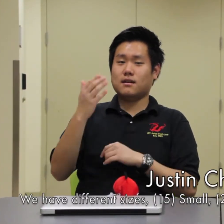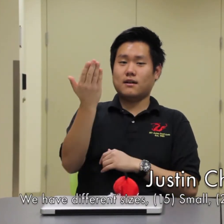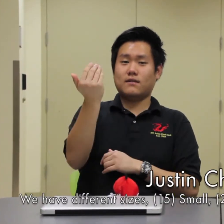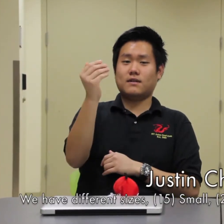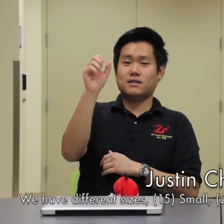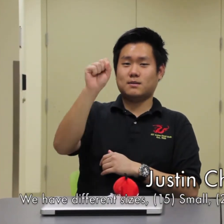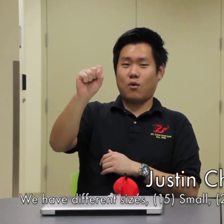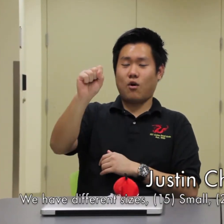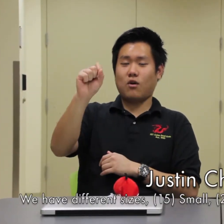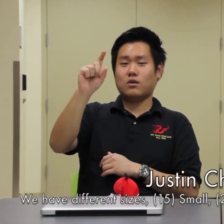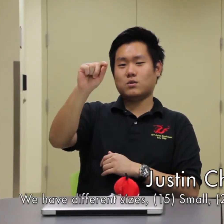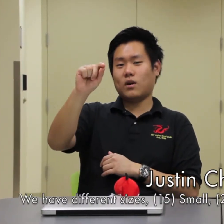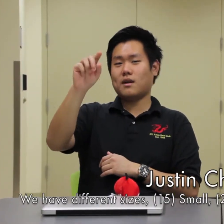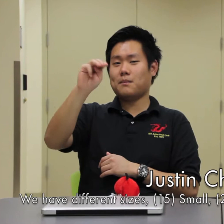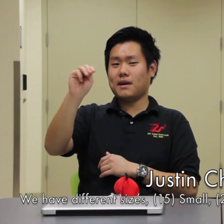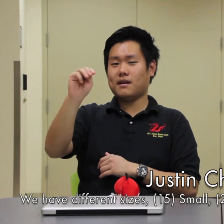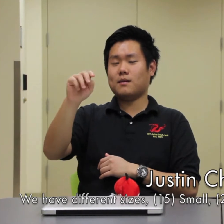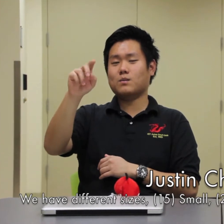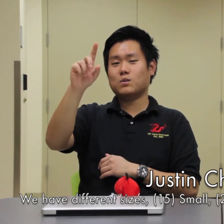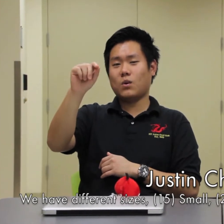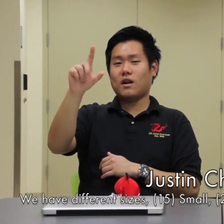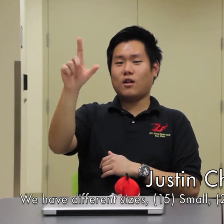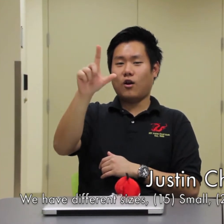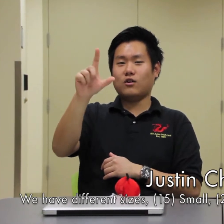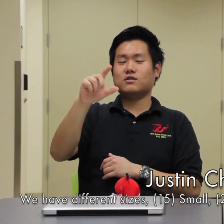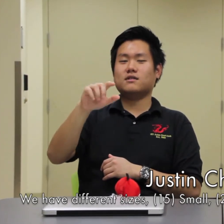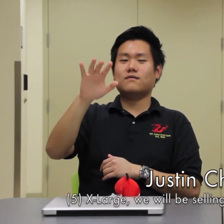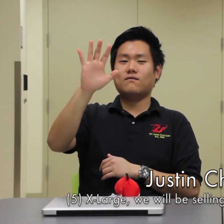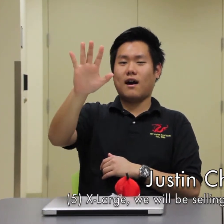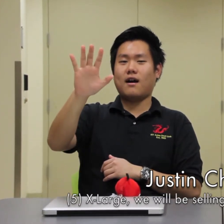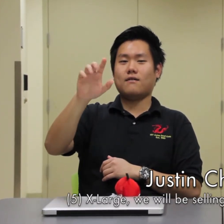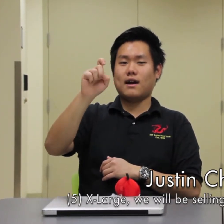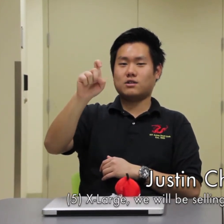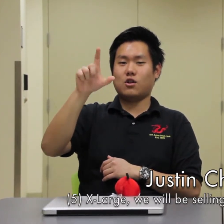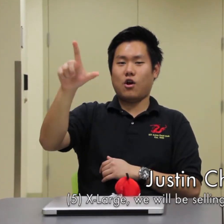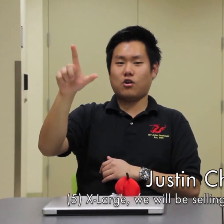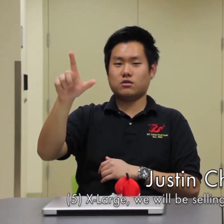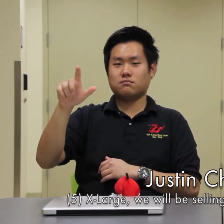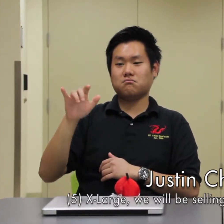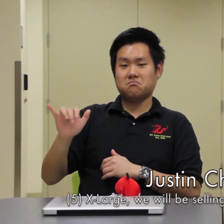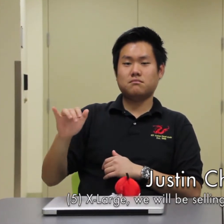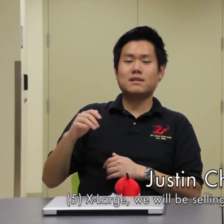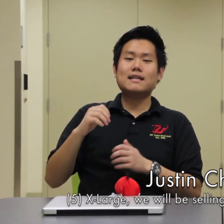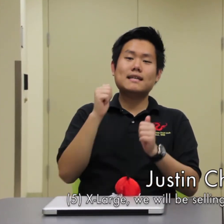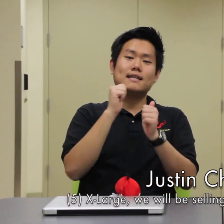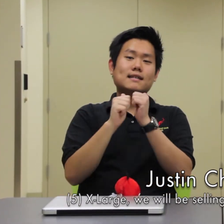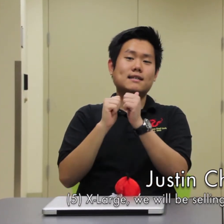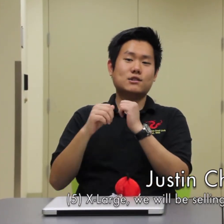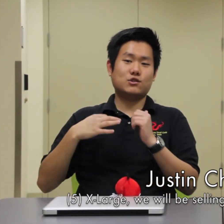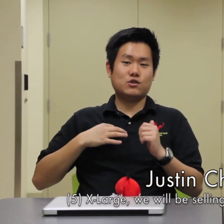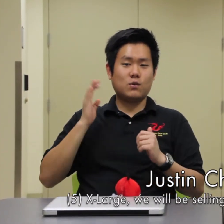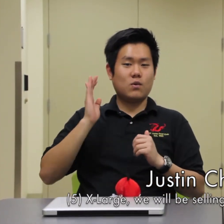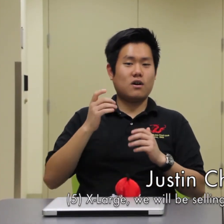하늘이 고충 방에 많이 괜찮아 아까운 원더풀 라임 너의 펀치라 키보다 눈에 띄는 건 반짝이는 눈동자 웃기는